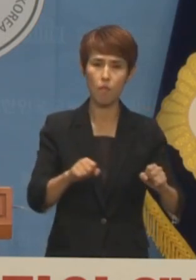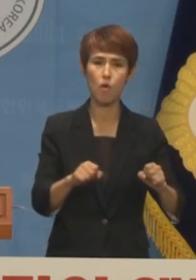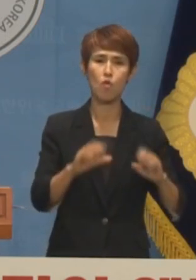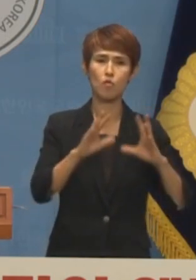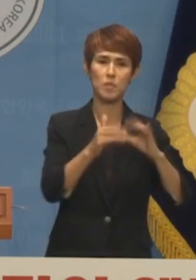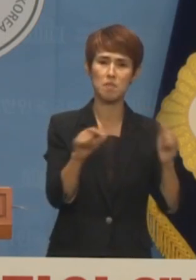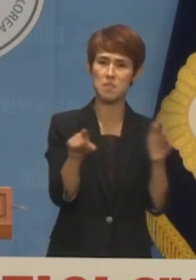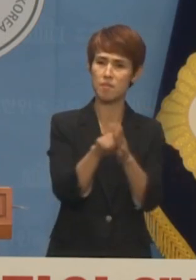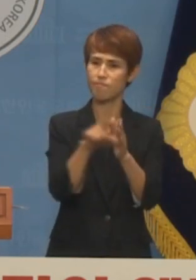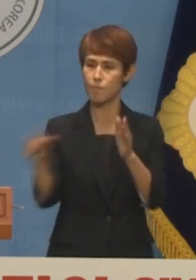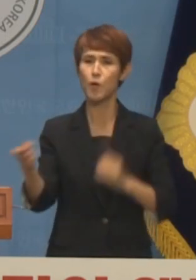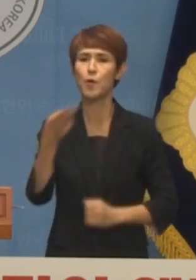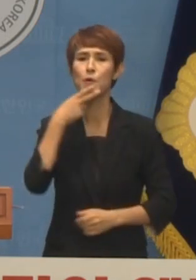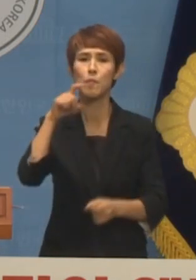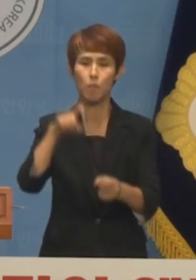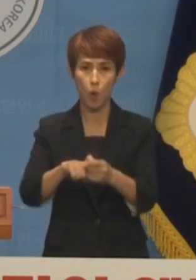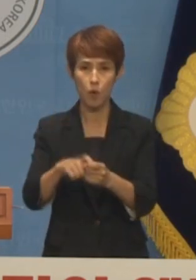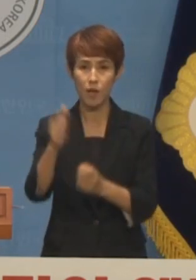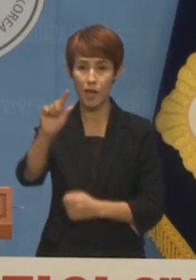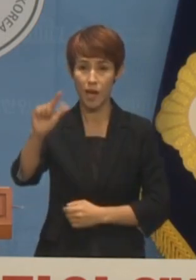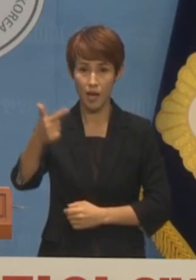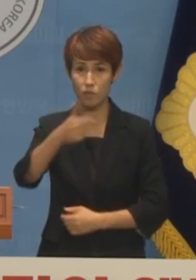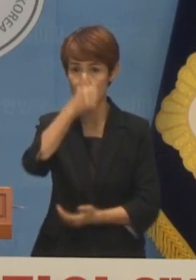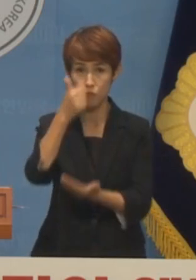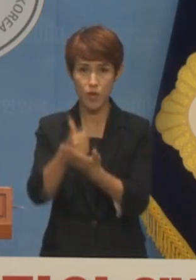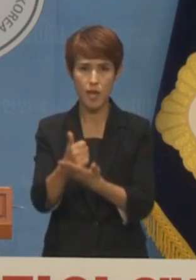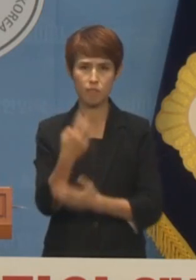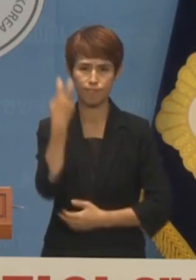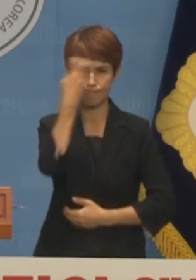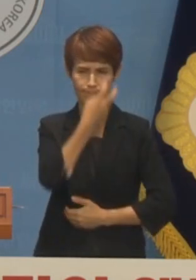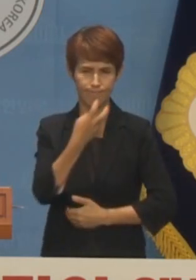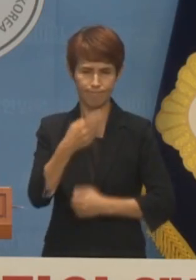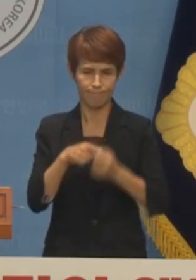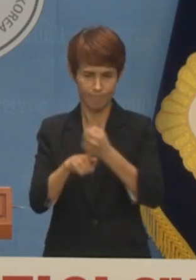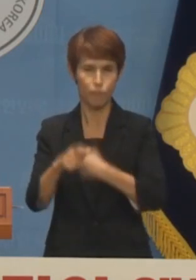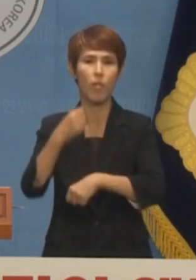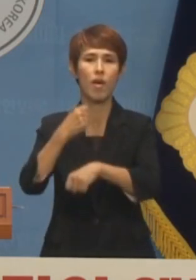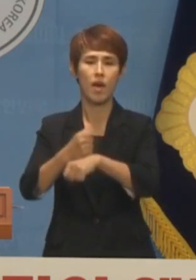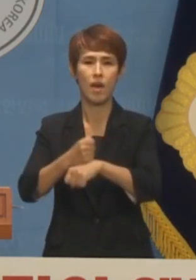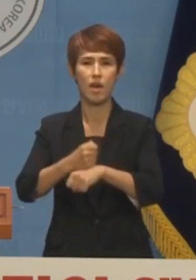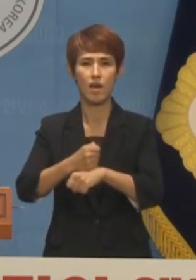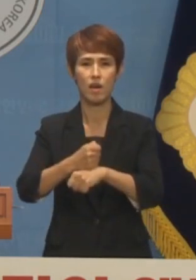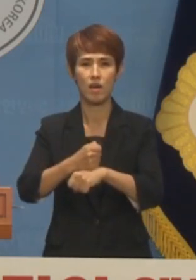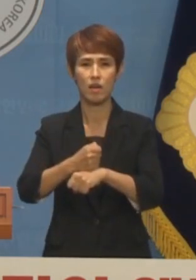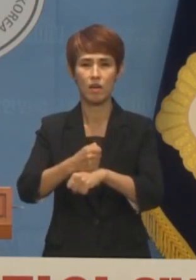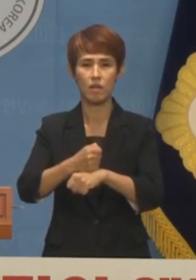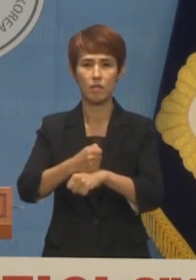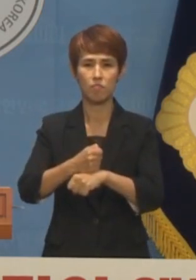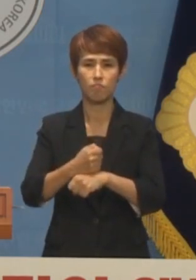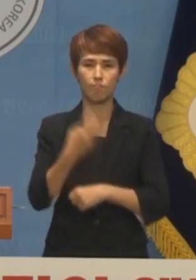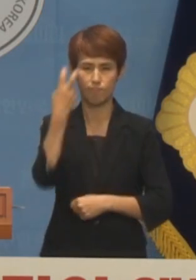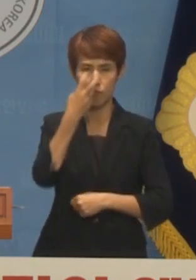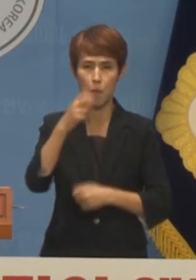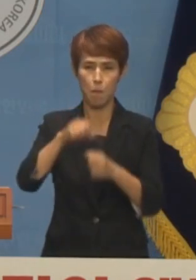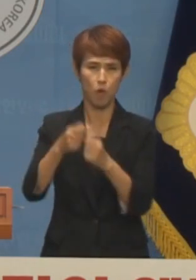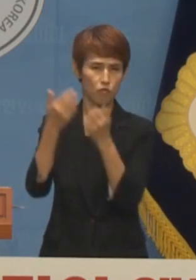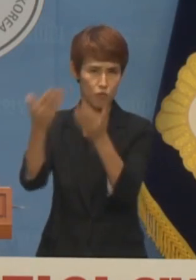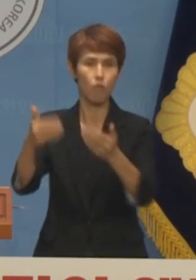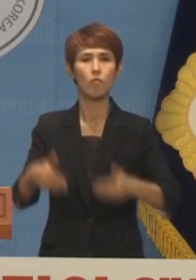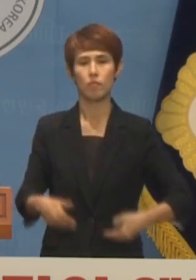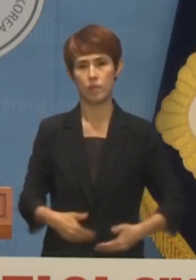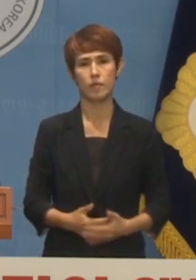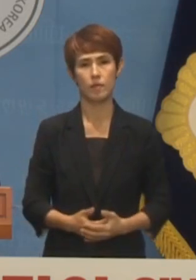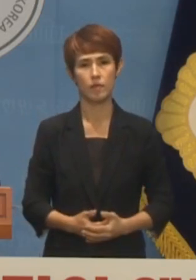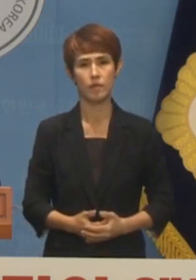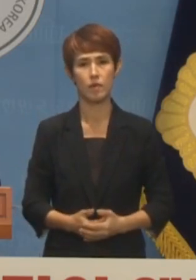붕괴시킨 일이 없도록 피고발인 한동훈의 혐의에 대해 철저히 수사하고 엄중히 처벌하여 주기를 사법정의를 바라는 수많은 국민을